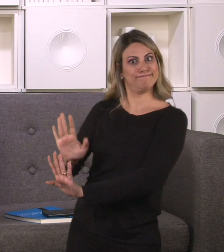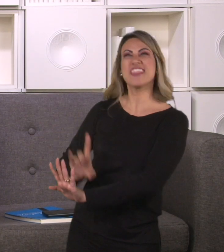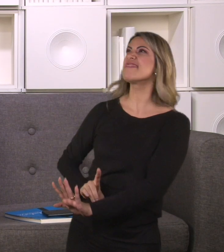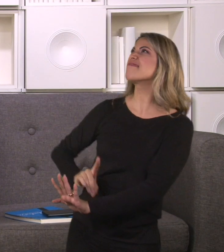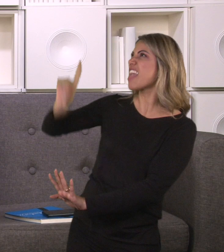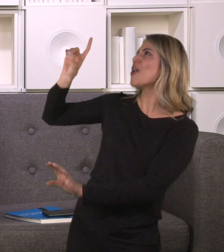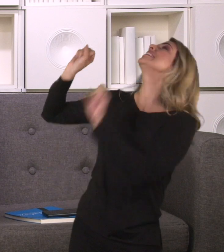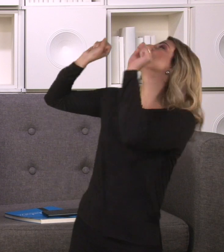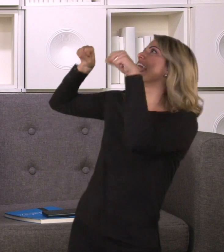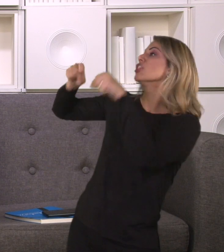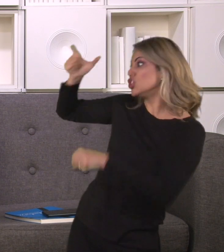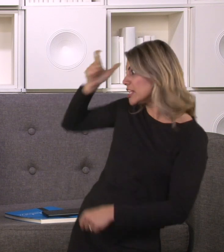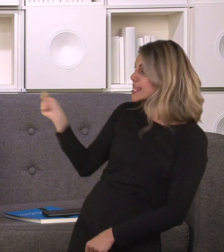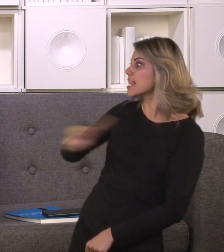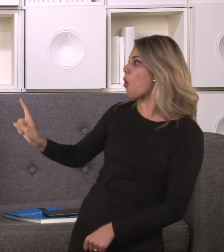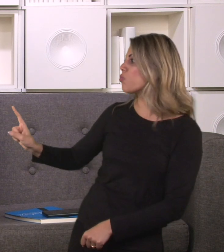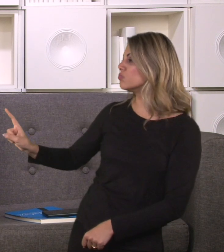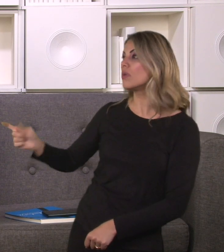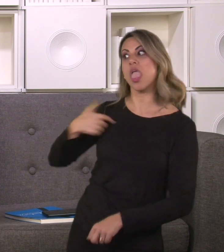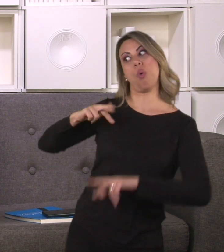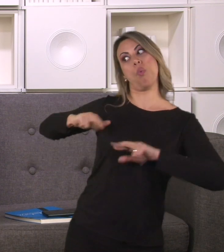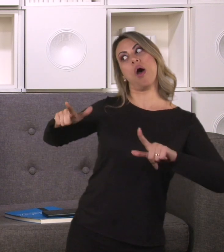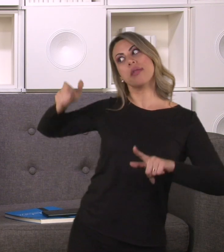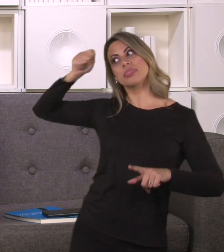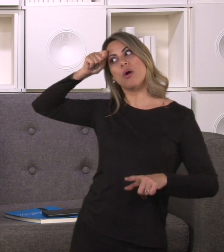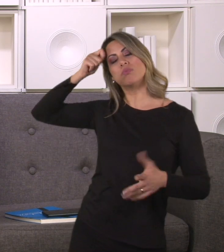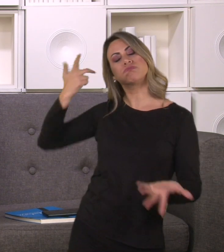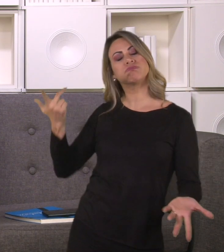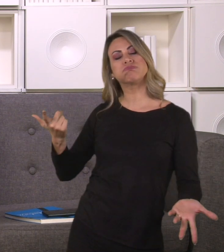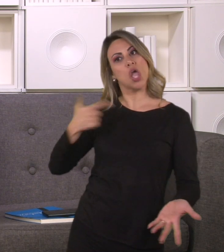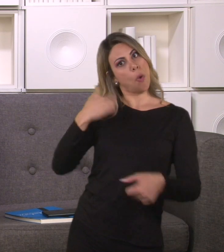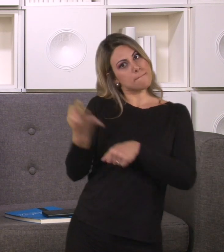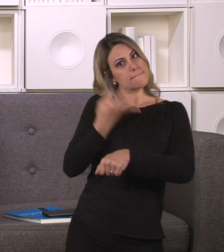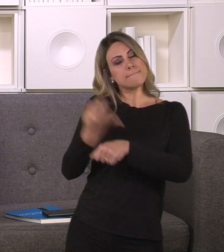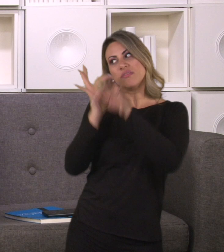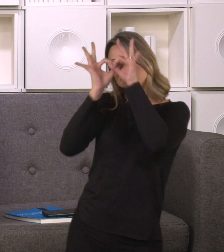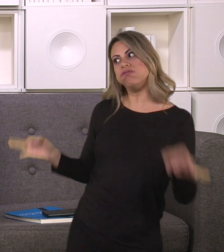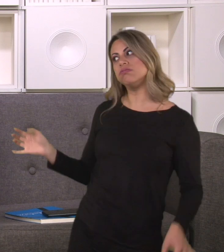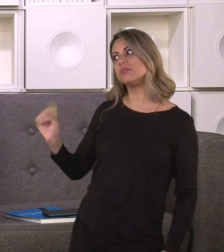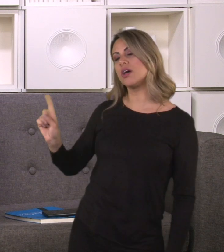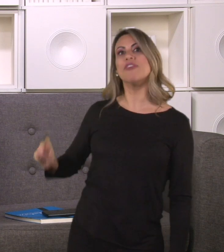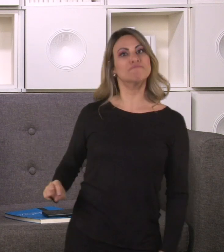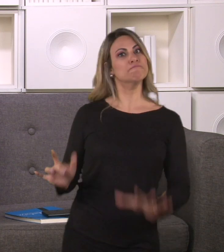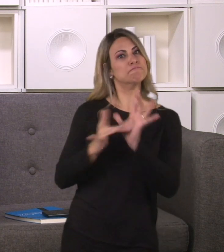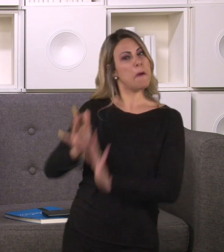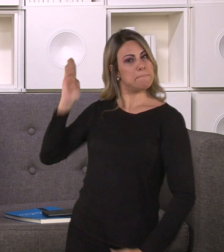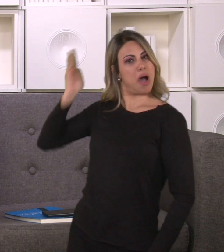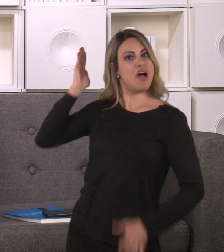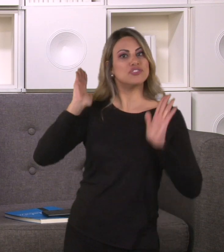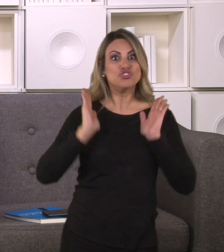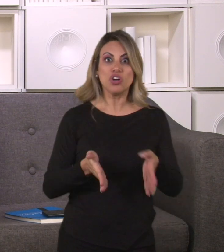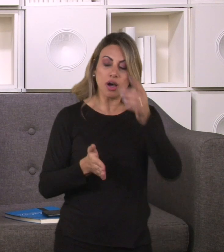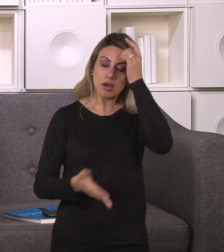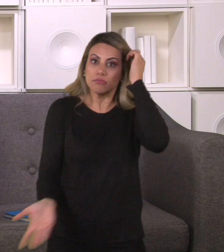vou arrancar tudo isso aí da sua mão. Então o que Jesus está dizendo é que existe um universo